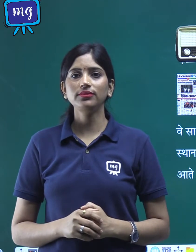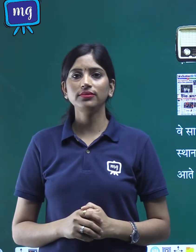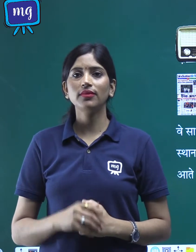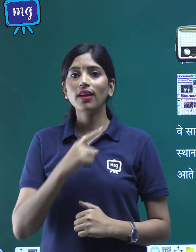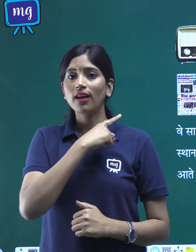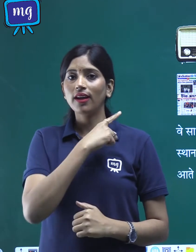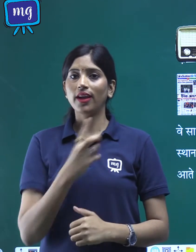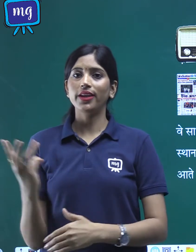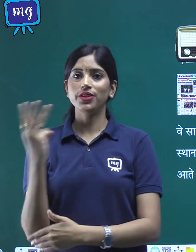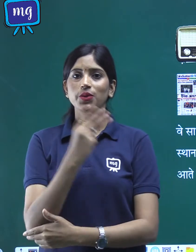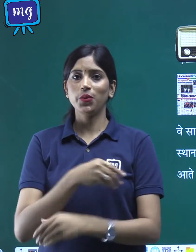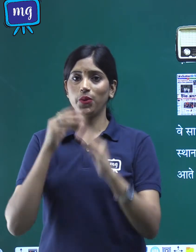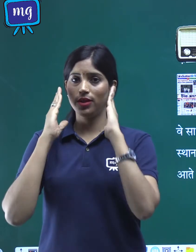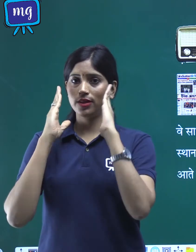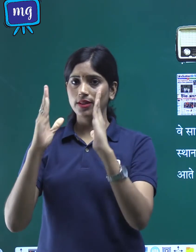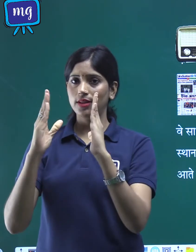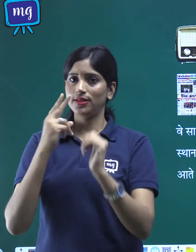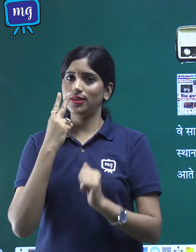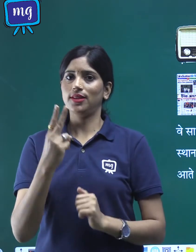इन चित्रों को ध्यान से देखो।